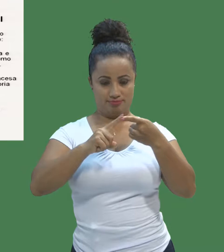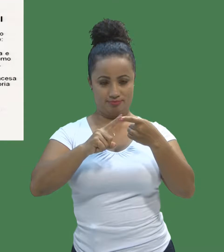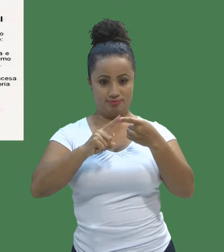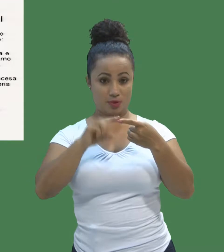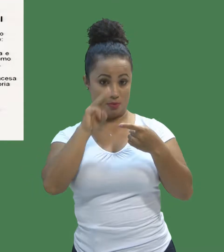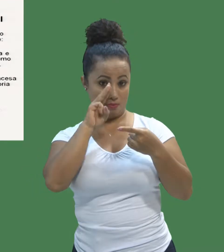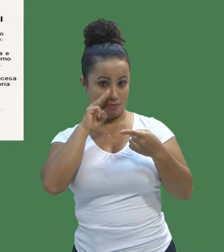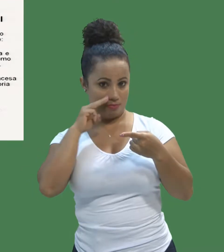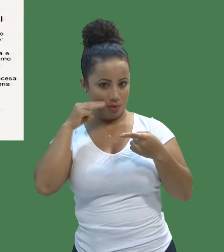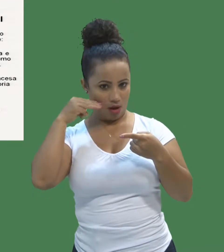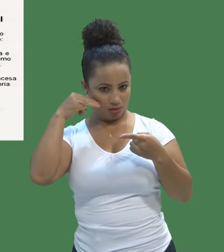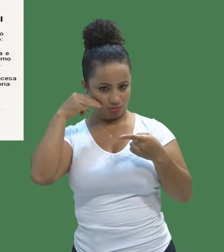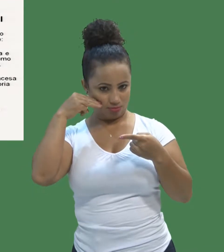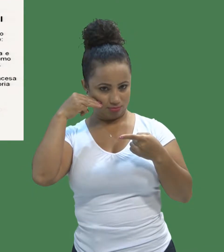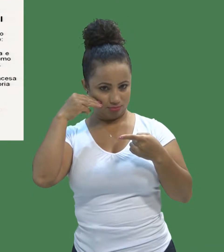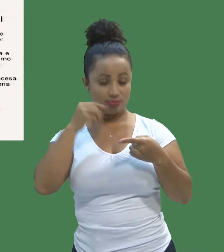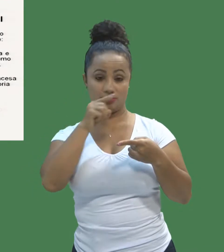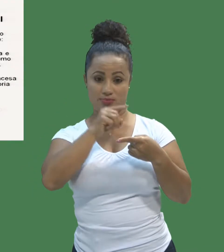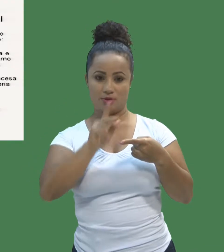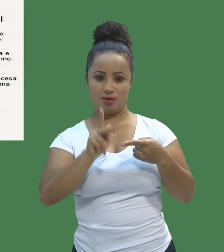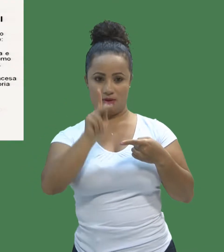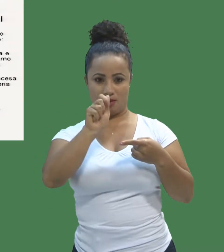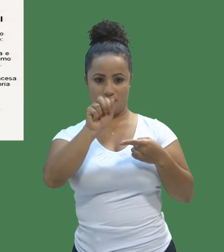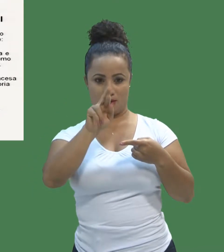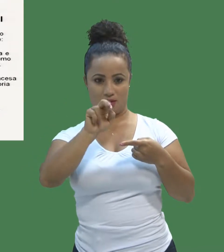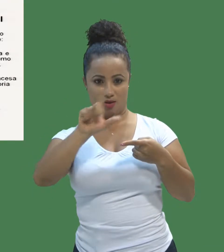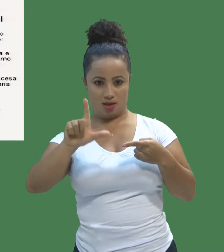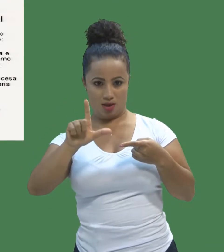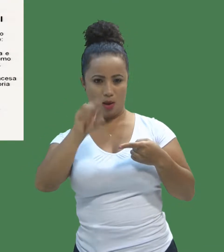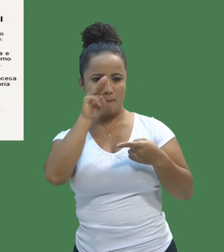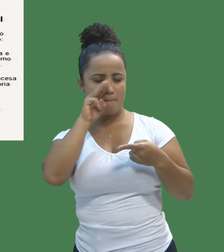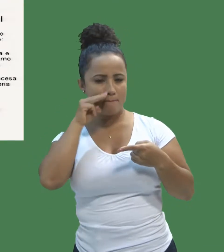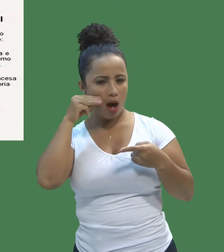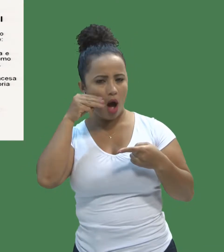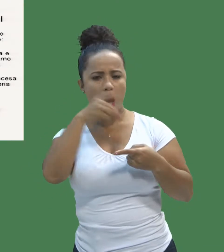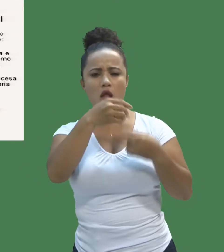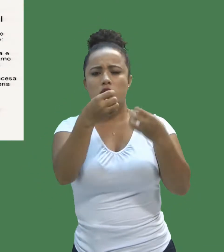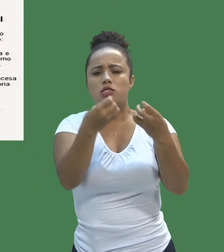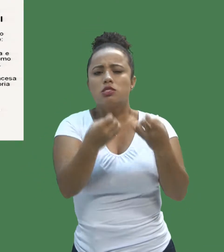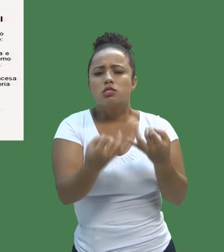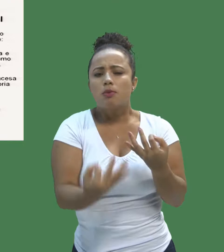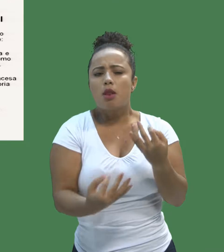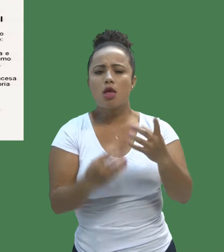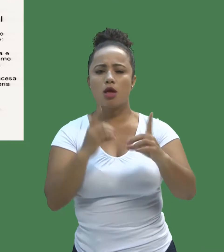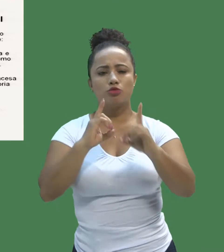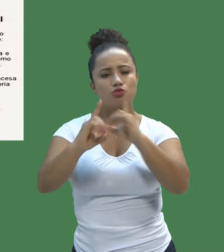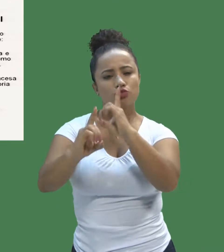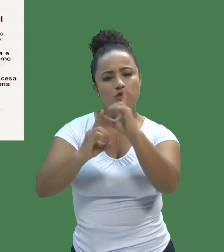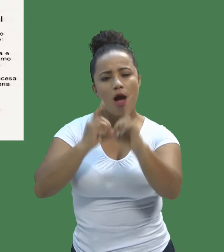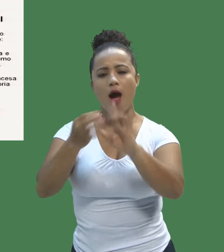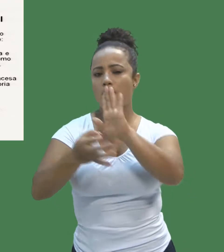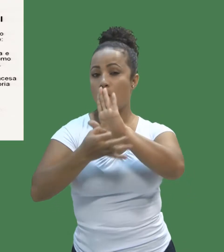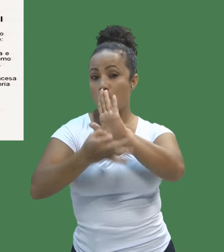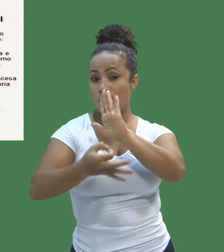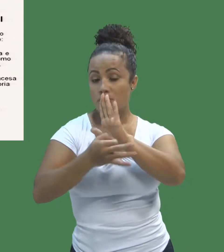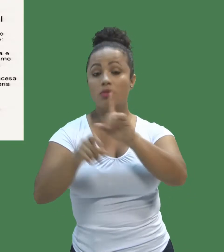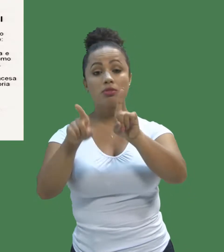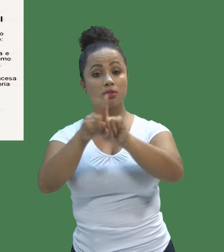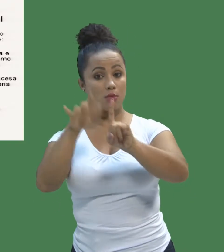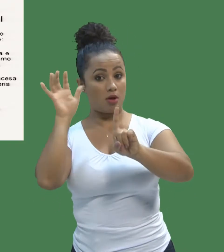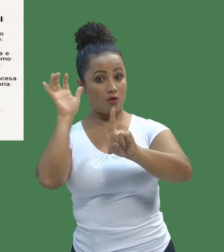crítica, influência na filosofia e na história. Marx ainda participou